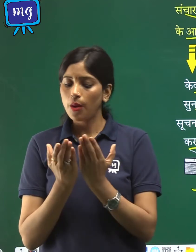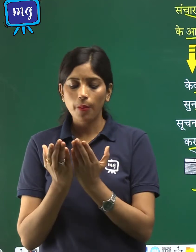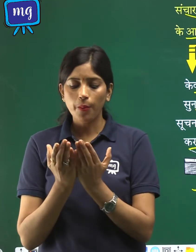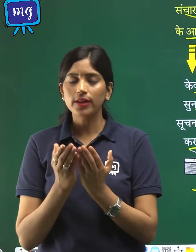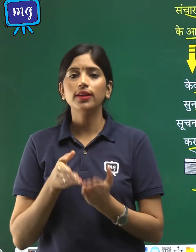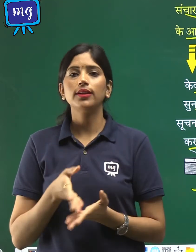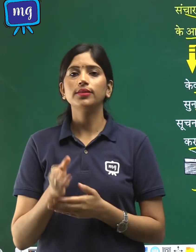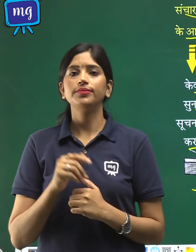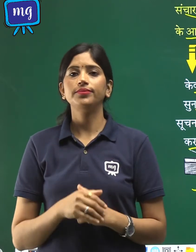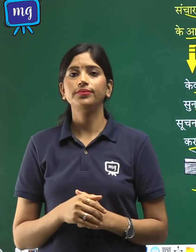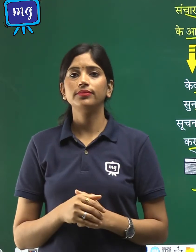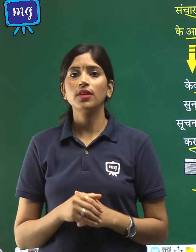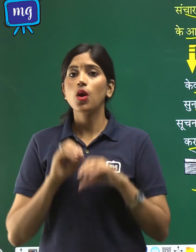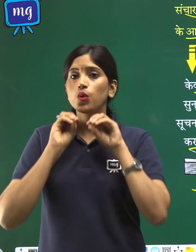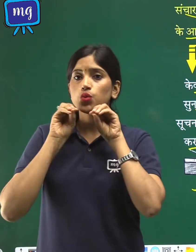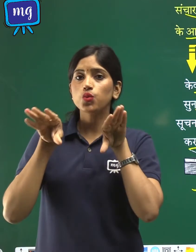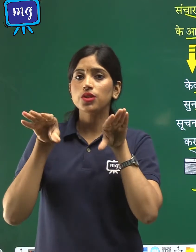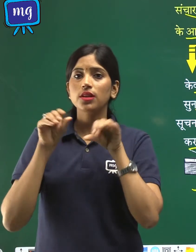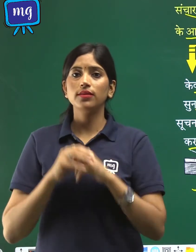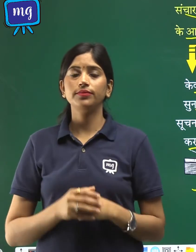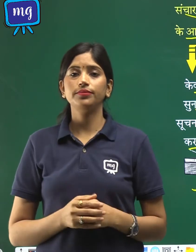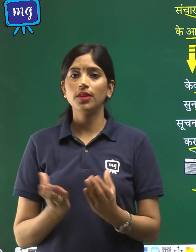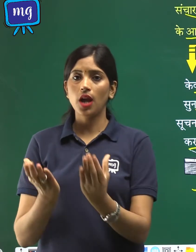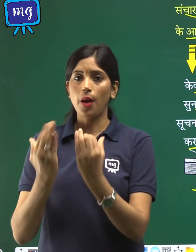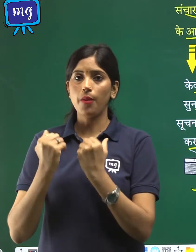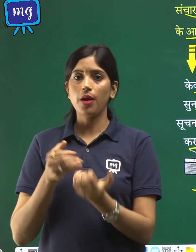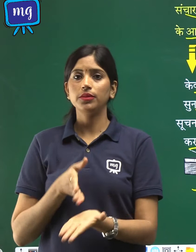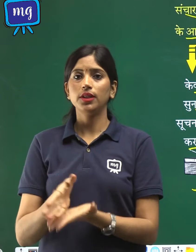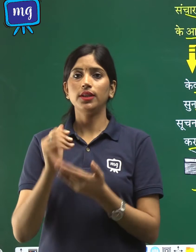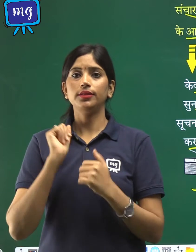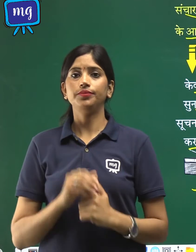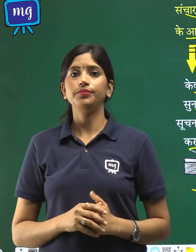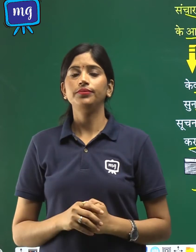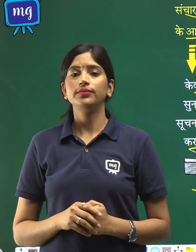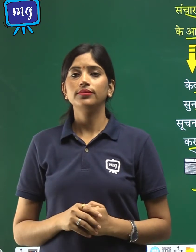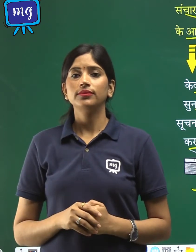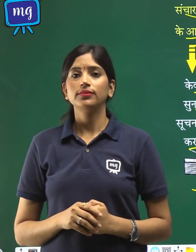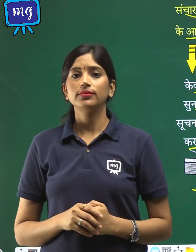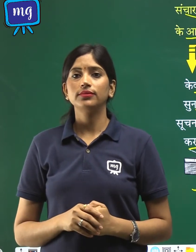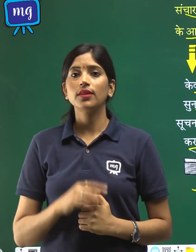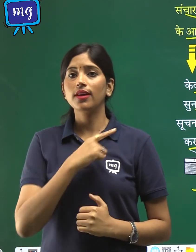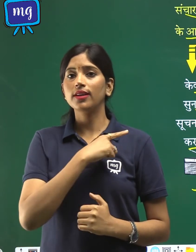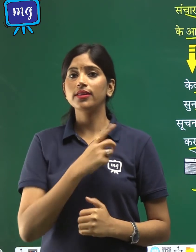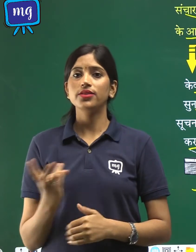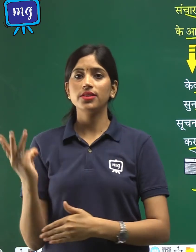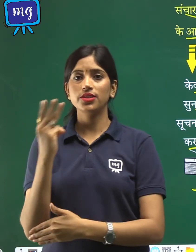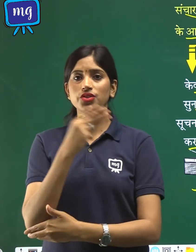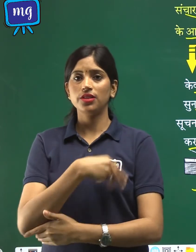पढ़कर सूचना प्राप्त करना। इस चित्र में देखो,